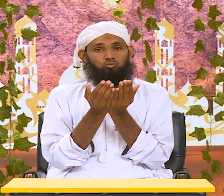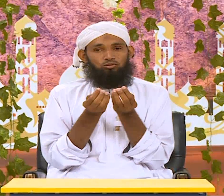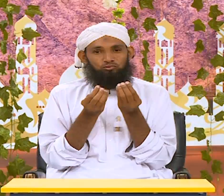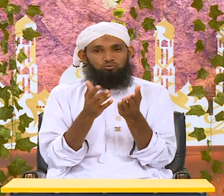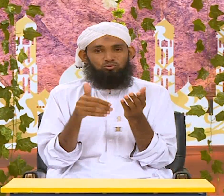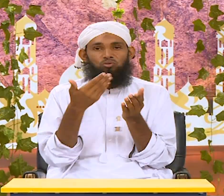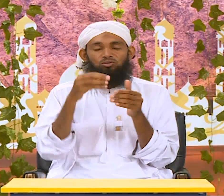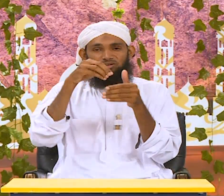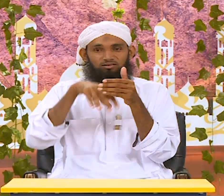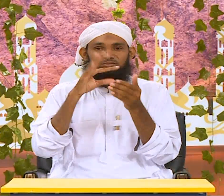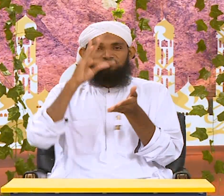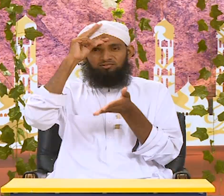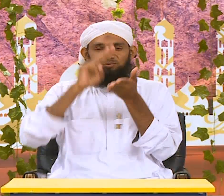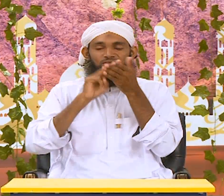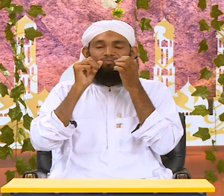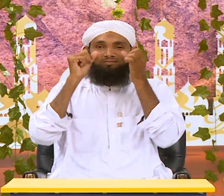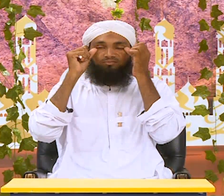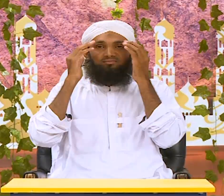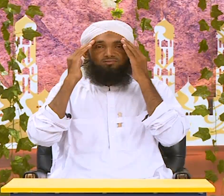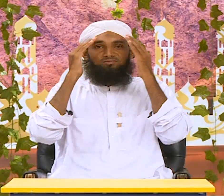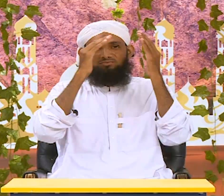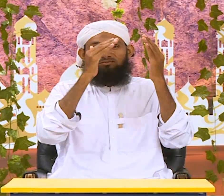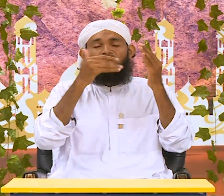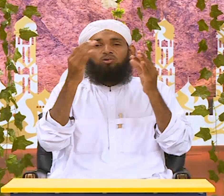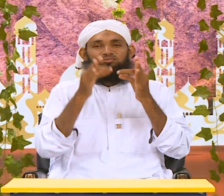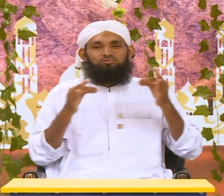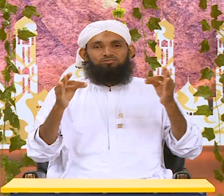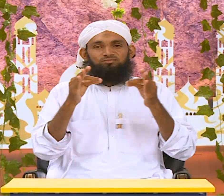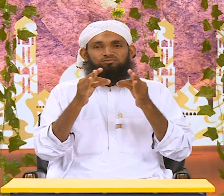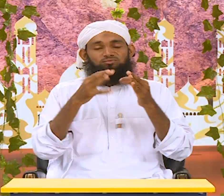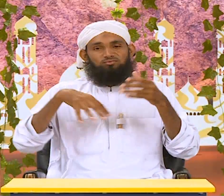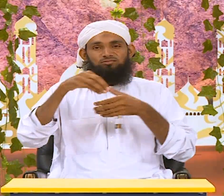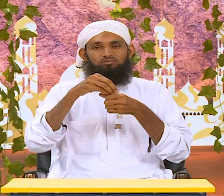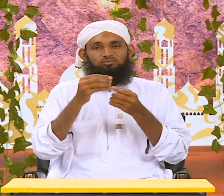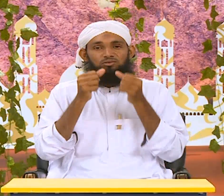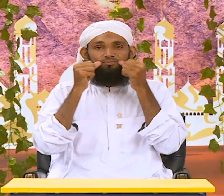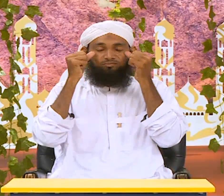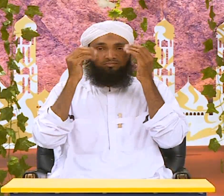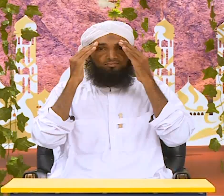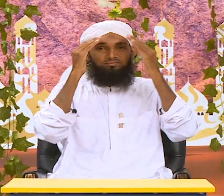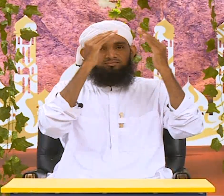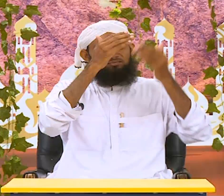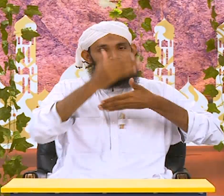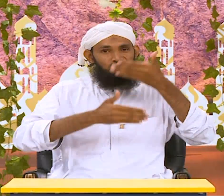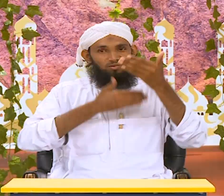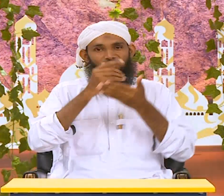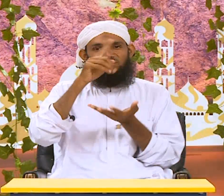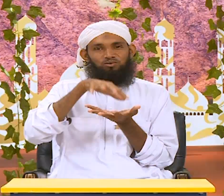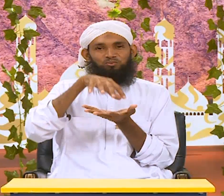آخر نبی صلی اللہ علیہ وآلہ وسلم اور آپ کی آل و اصحاب پر درود بھیجیے کہ درود اللہ پاک کی بارگاہ میں مقبول